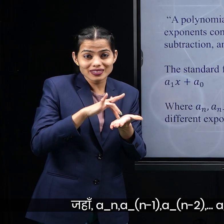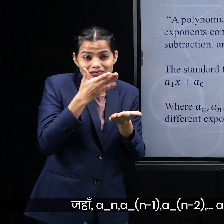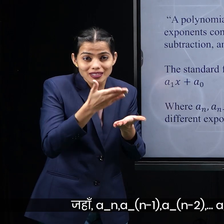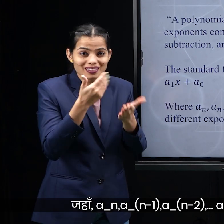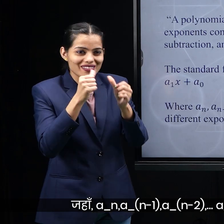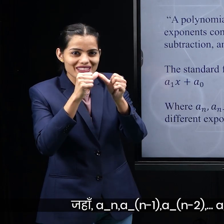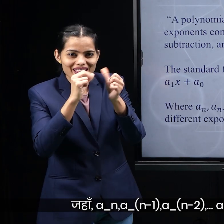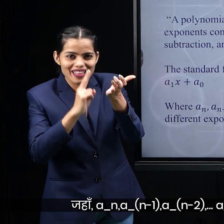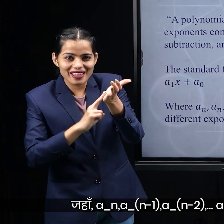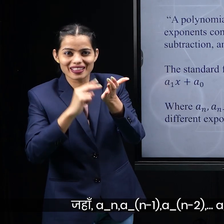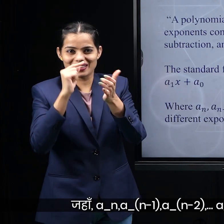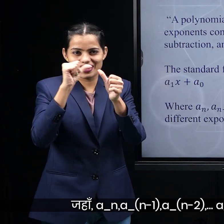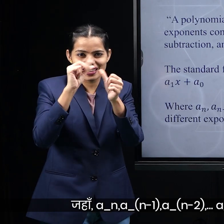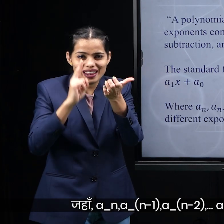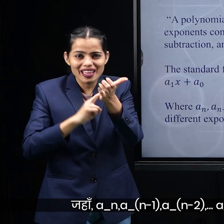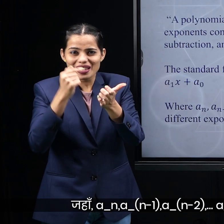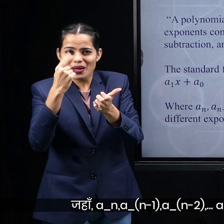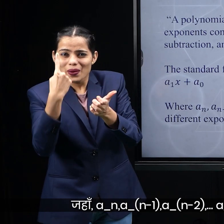जहाँ an, an minus